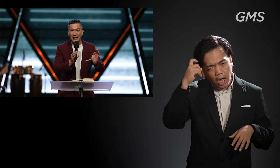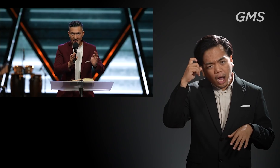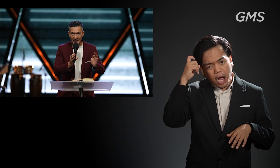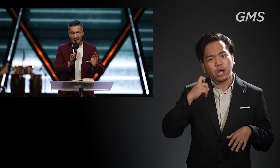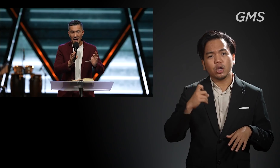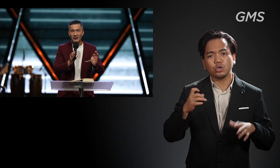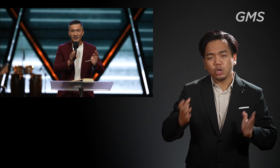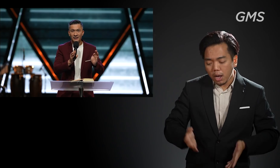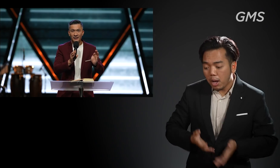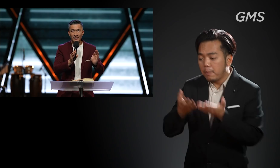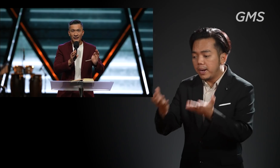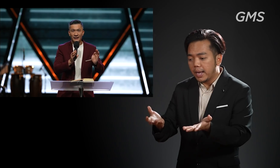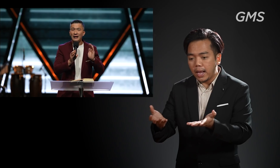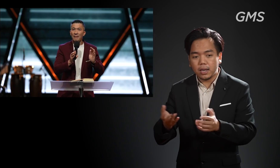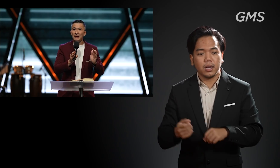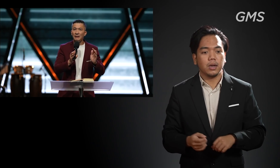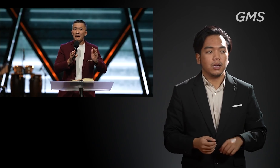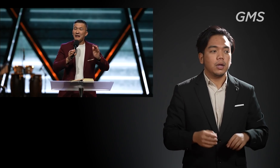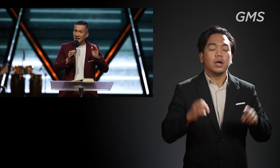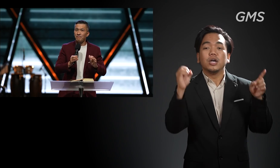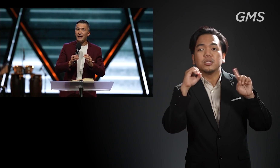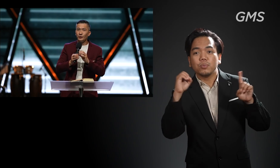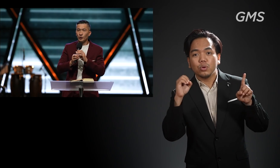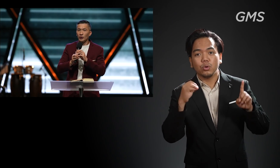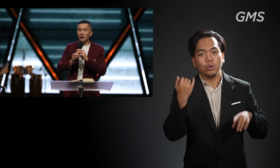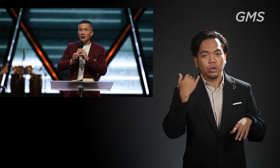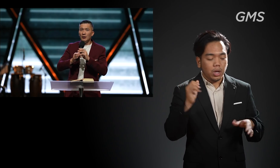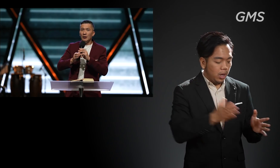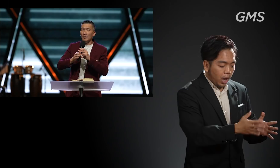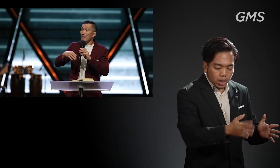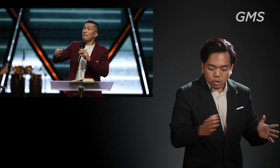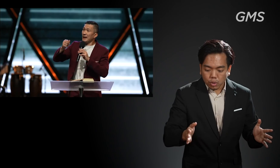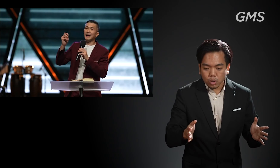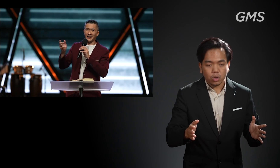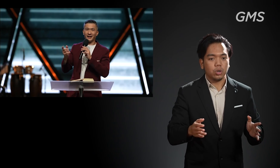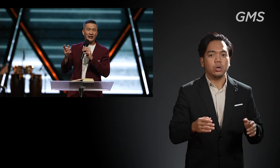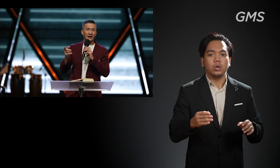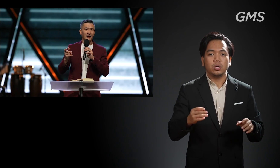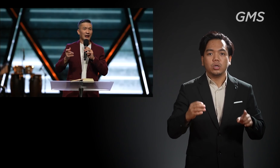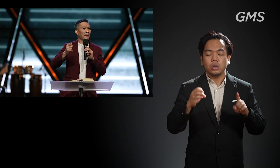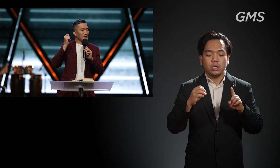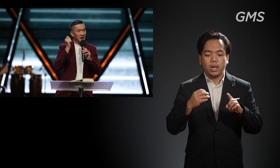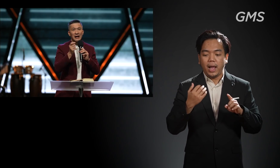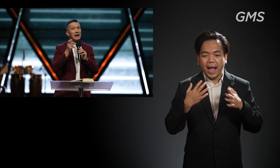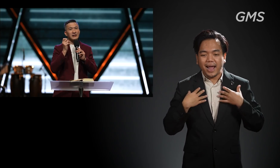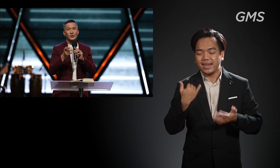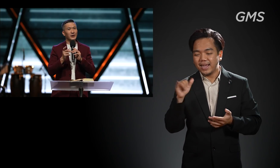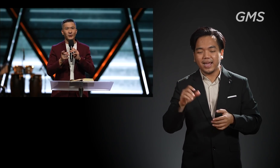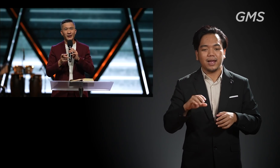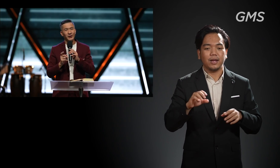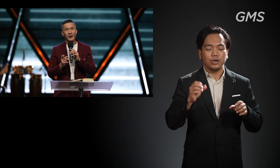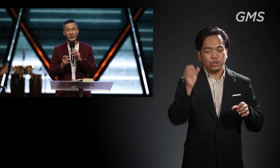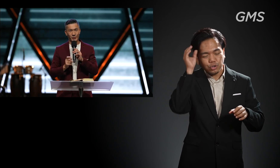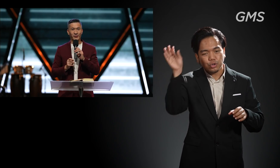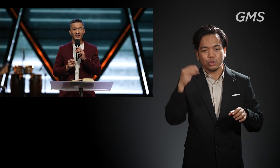sekian banyak nilainya yang kami memang simpan untuk memberi kepada segala